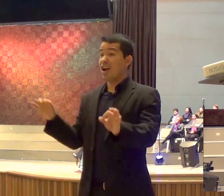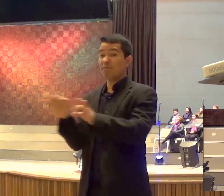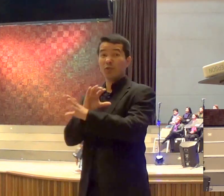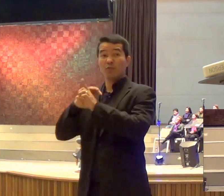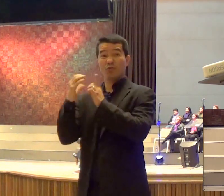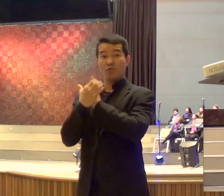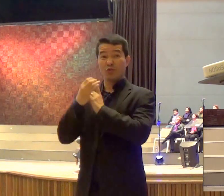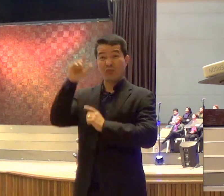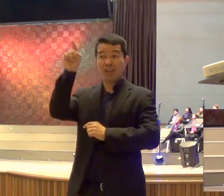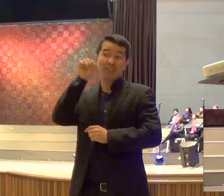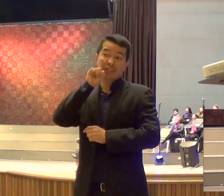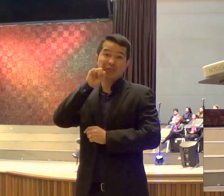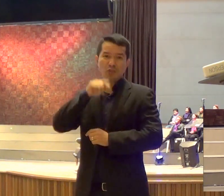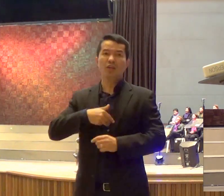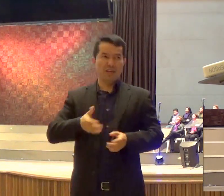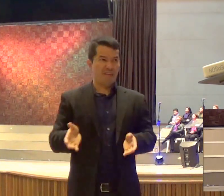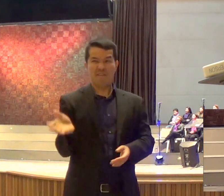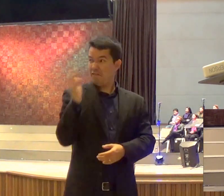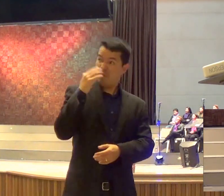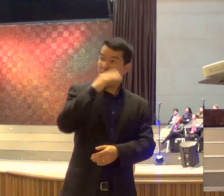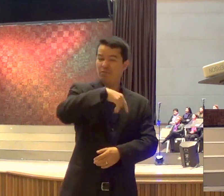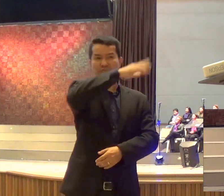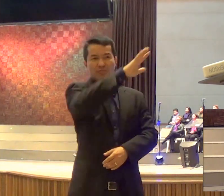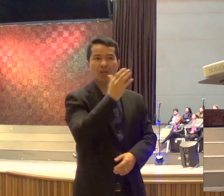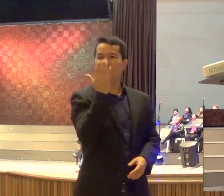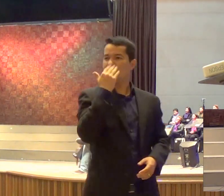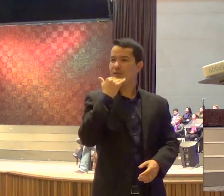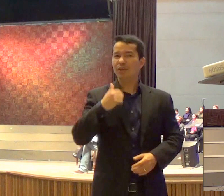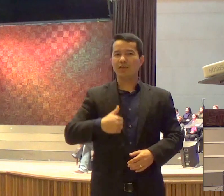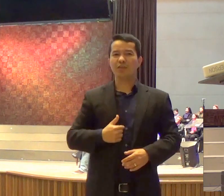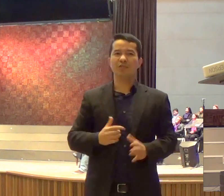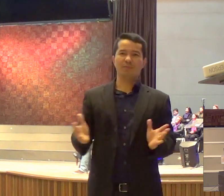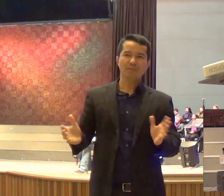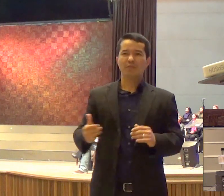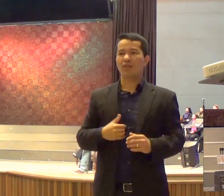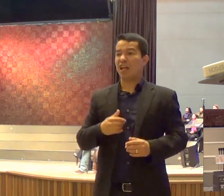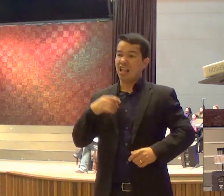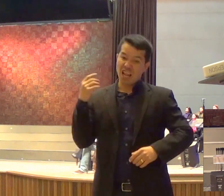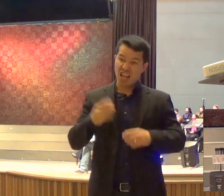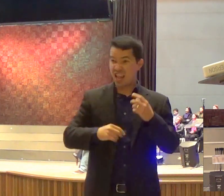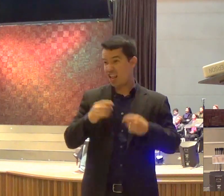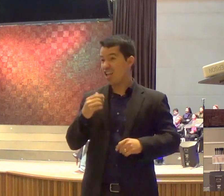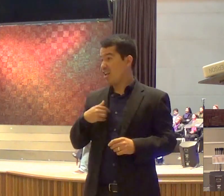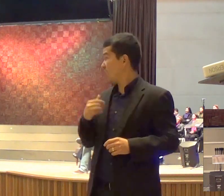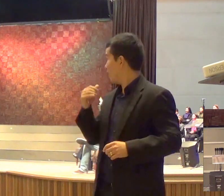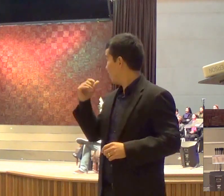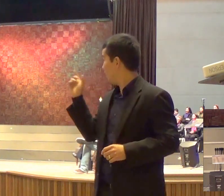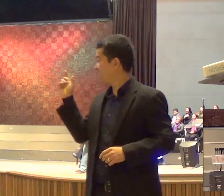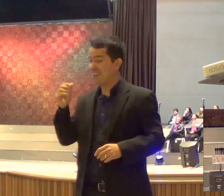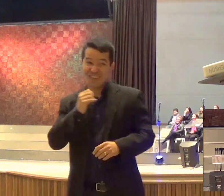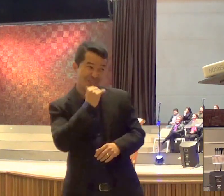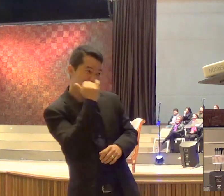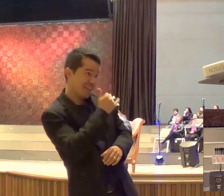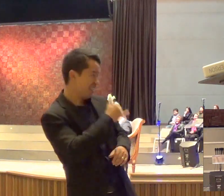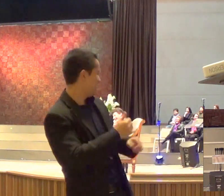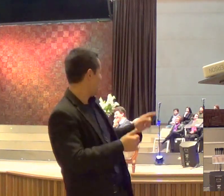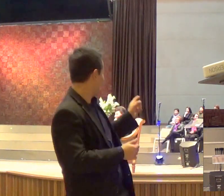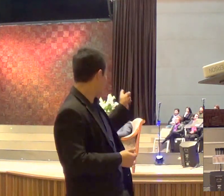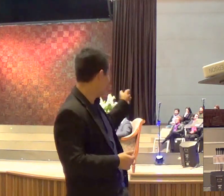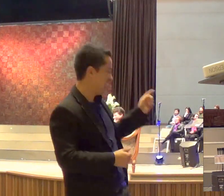E aí eu fui lanchar eu tô aqui mandando um verde para o irmão cuidar de mim